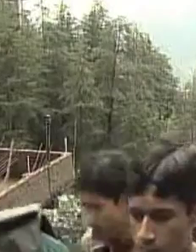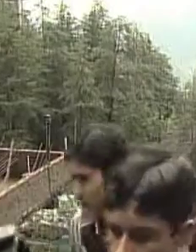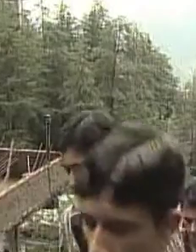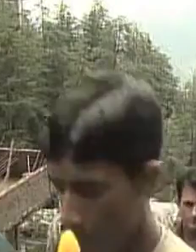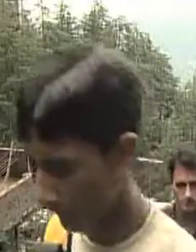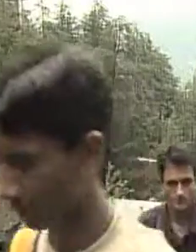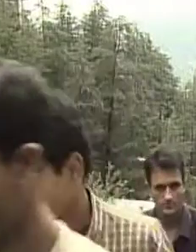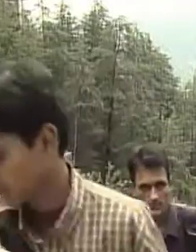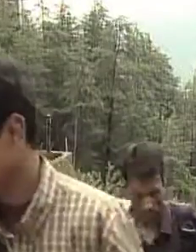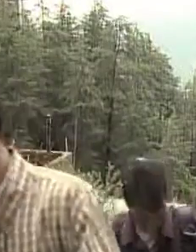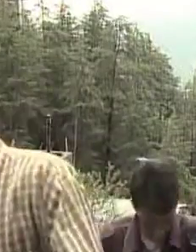स्वयं चुने।